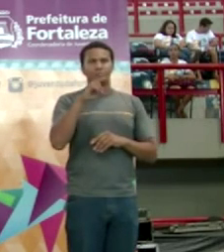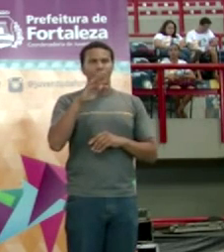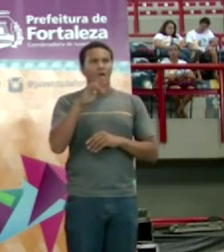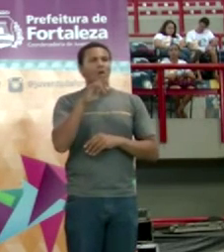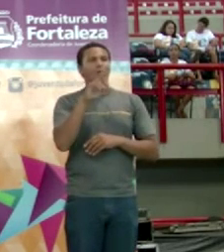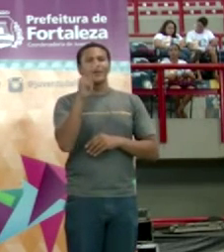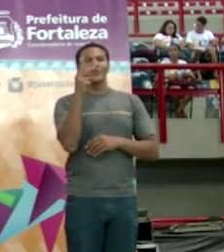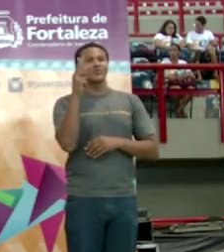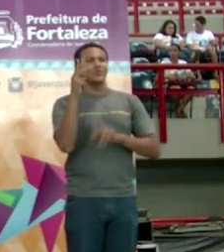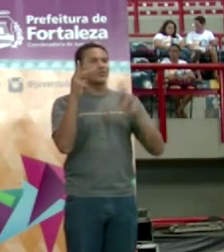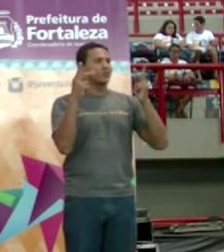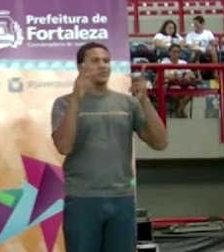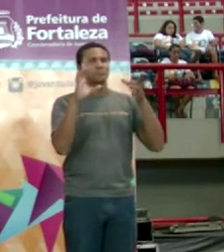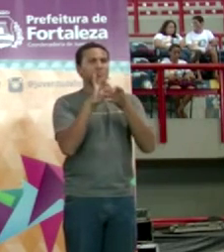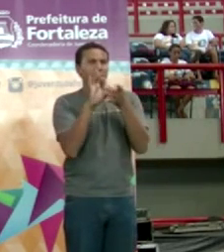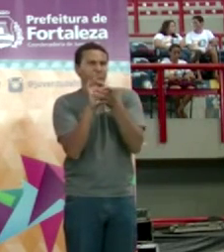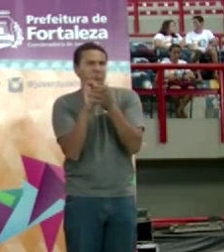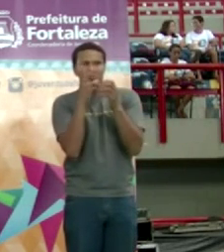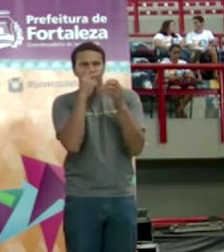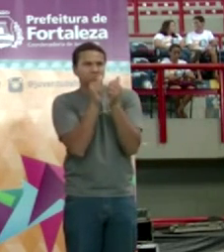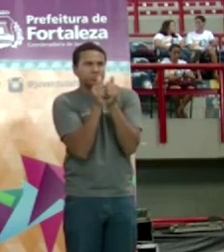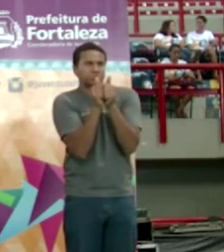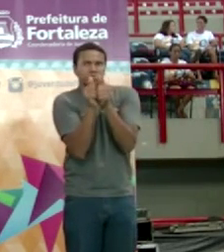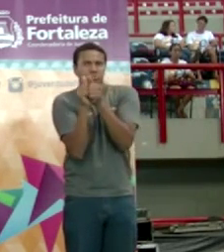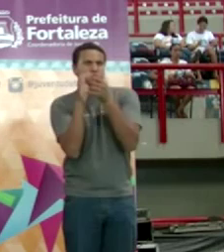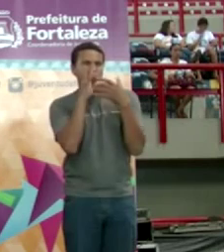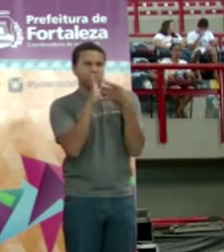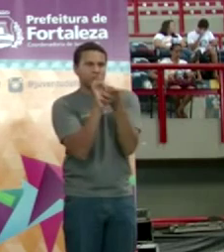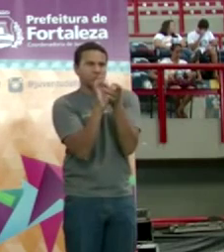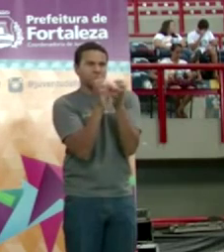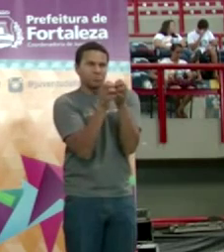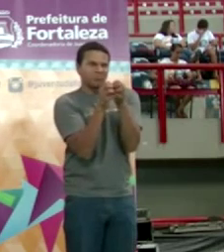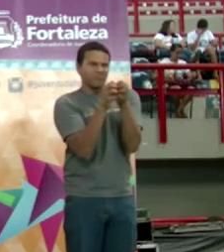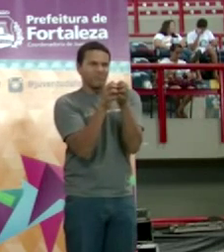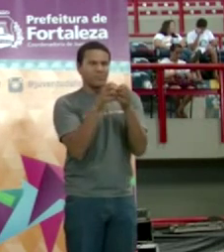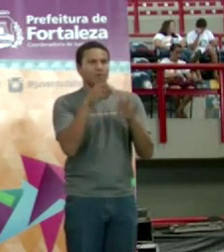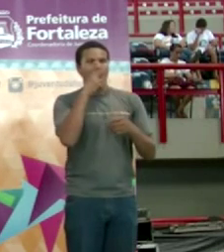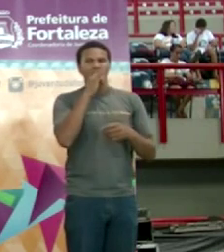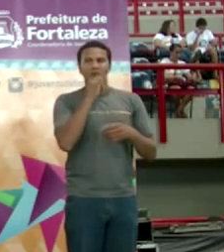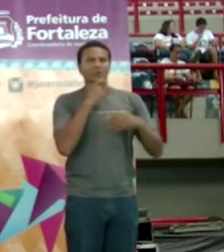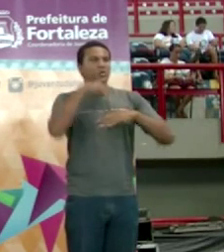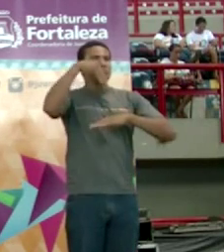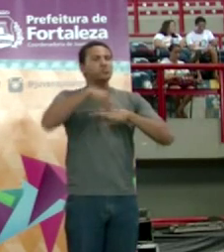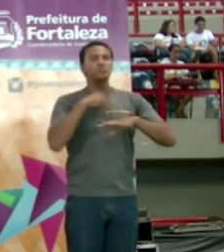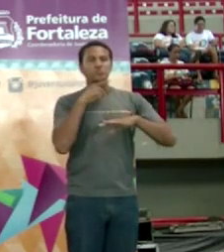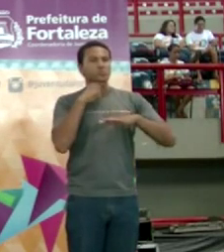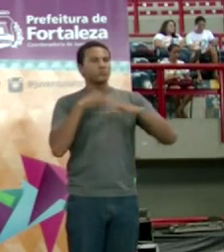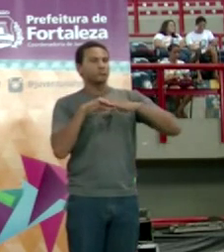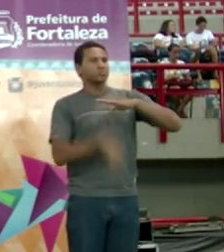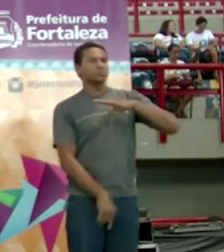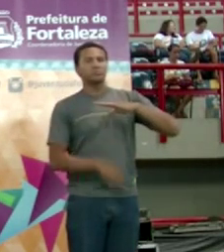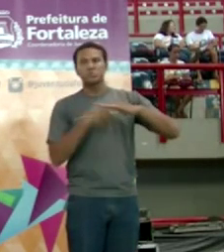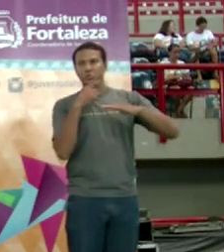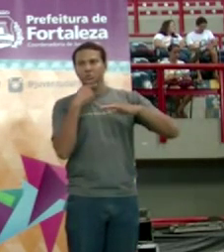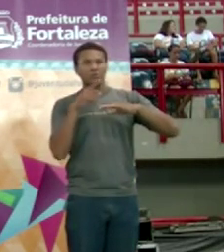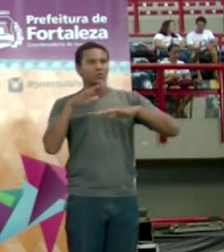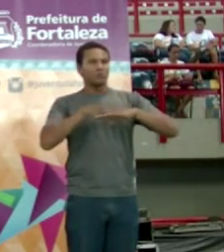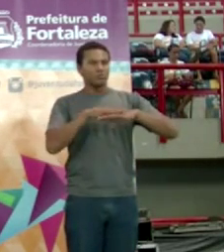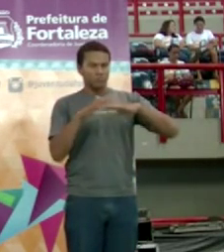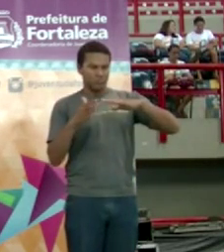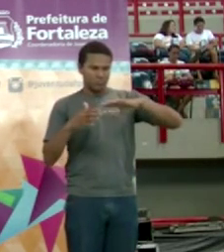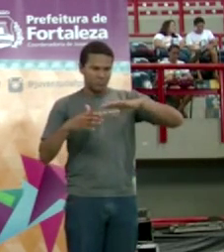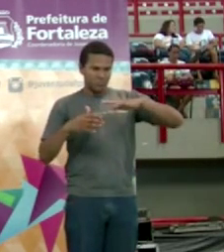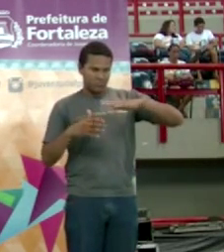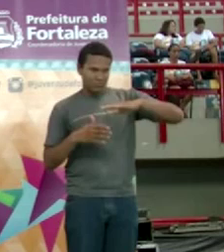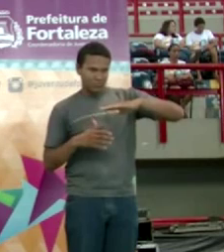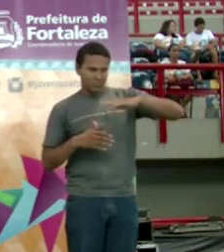interações fortes. Então, as moléculas de água que estão na superfície, elas estão atraídas por essas forças e ele cria uma